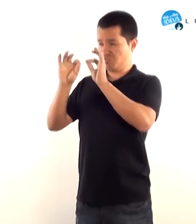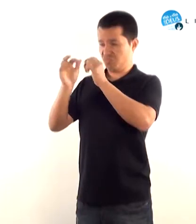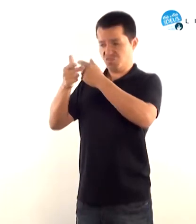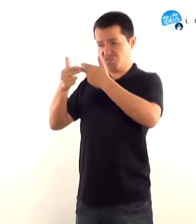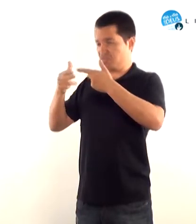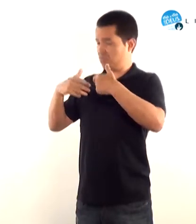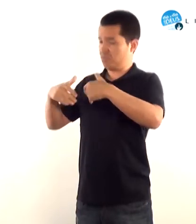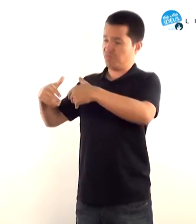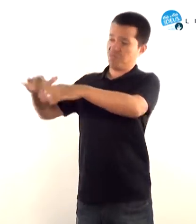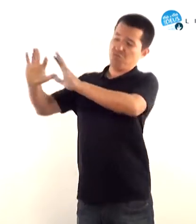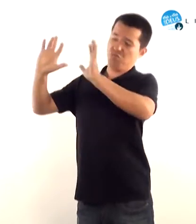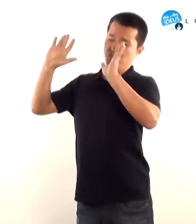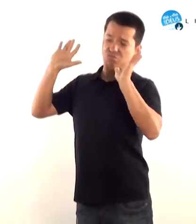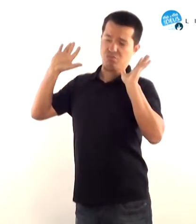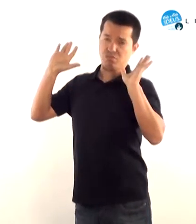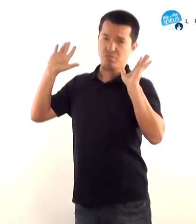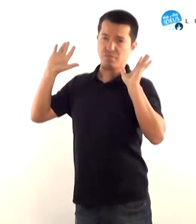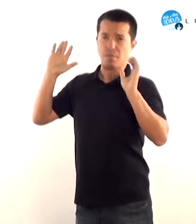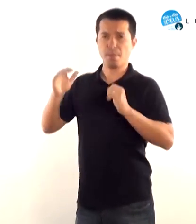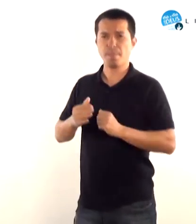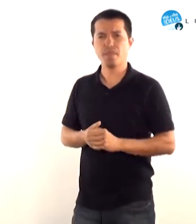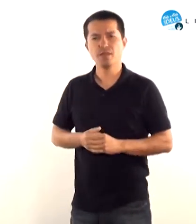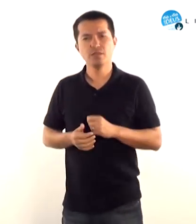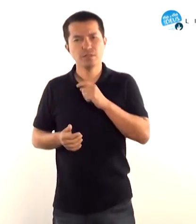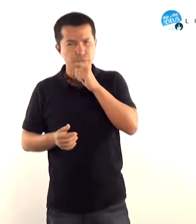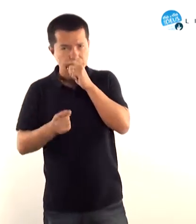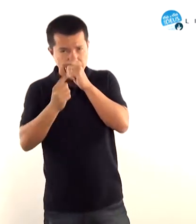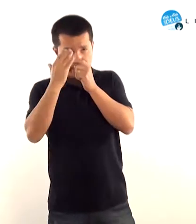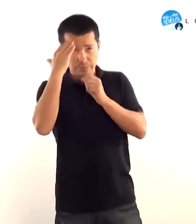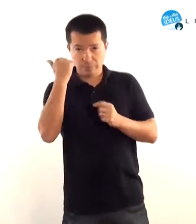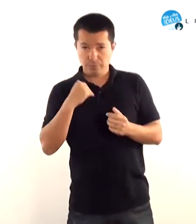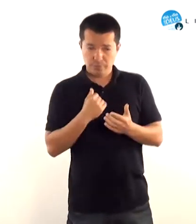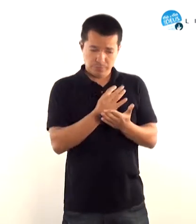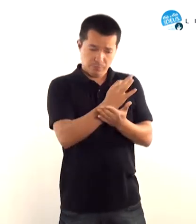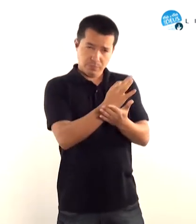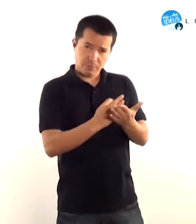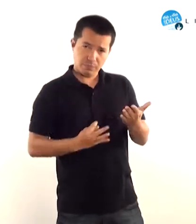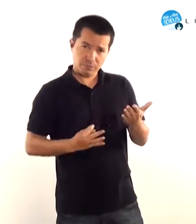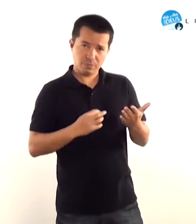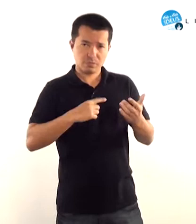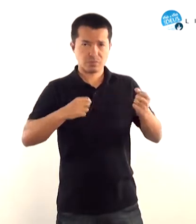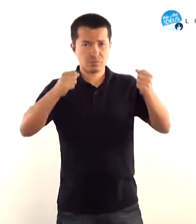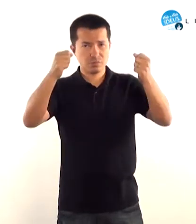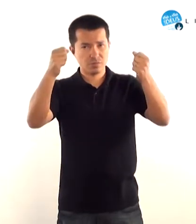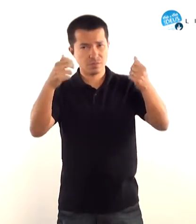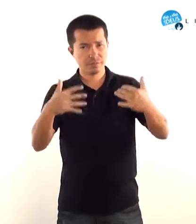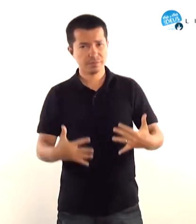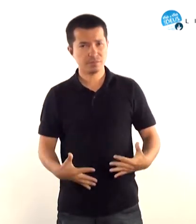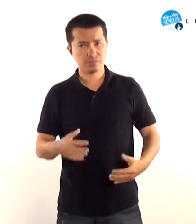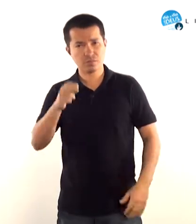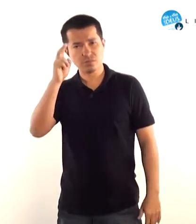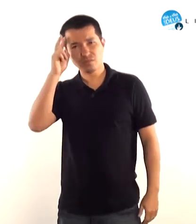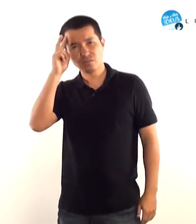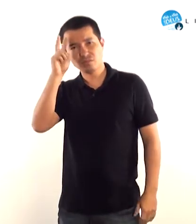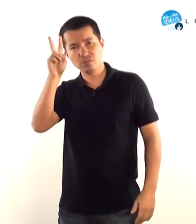Esse é um texto que contém um relato histórico. Agora, toda